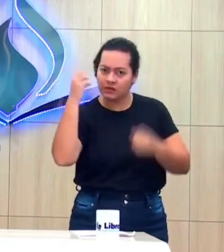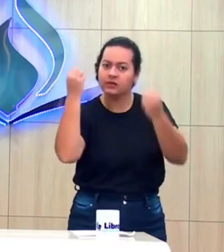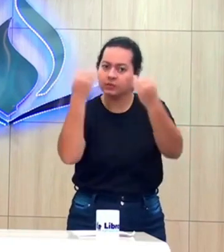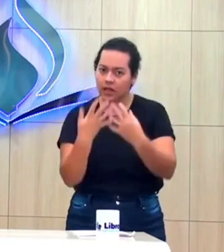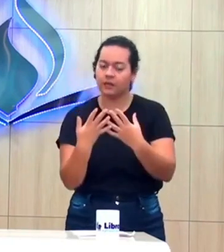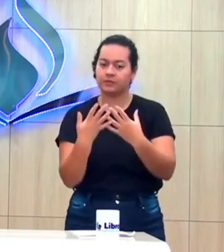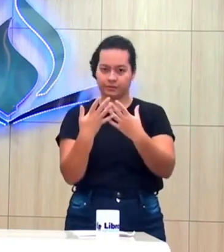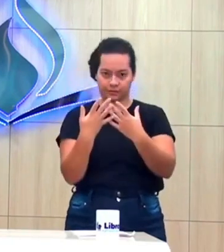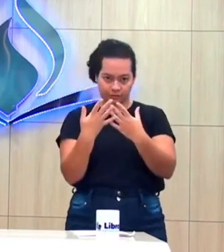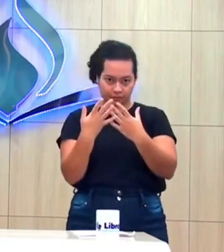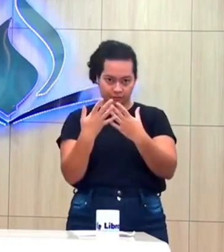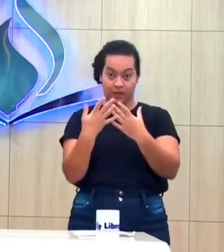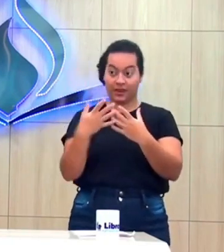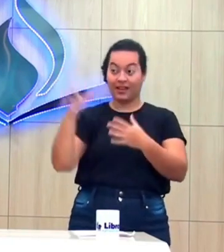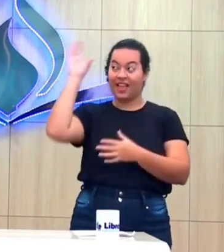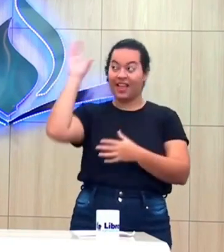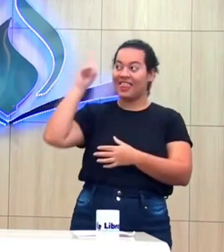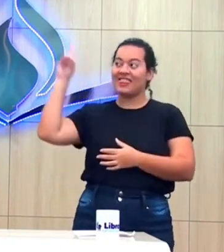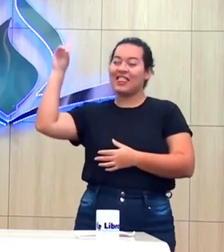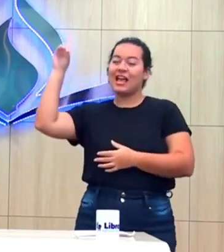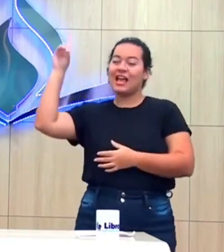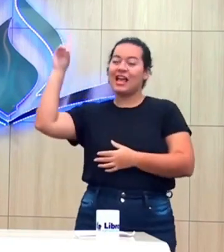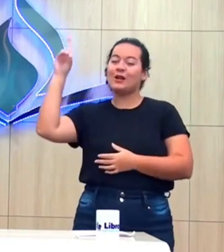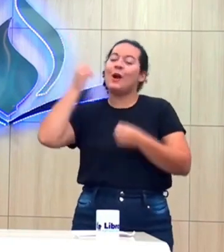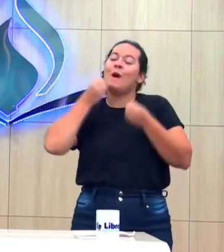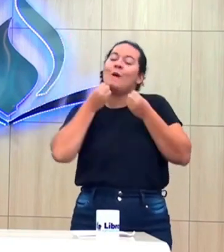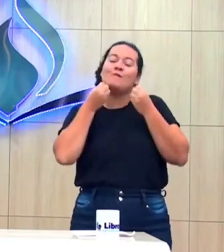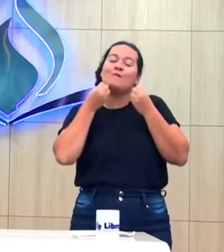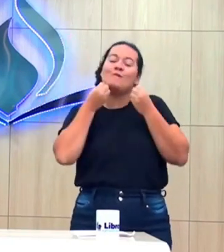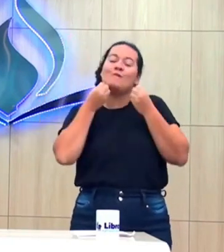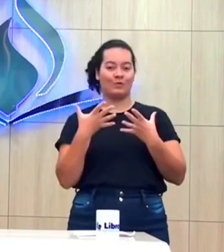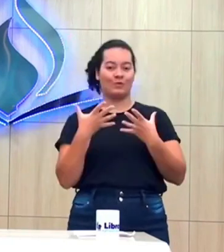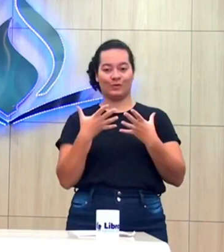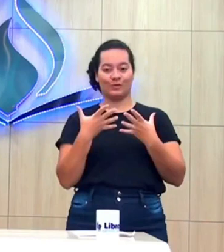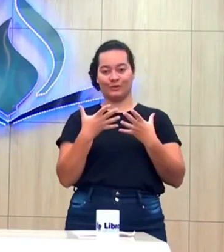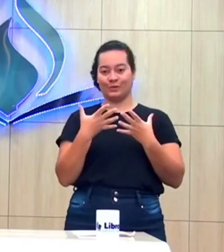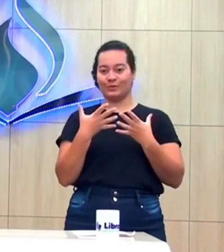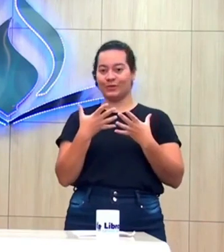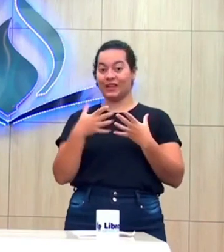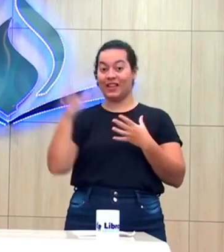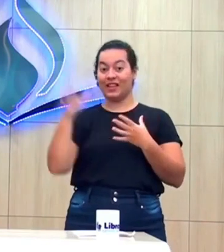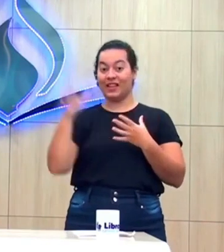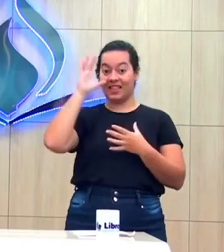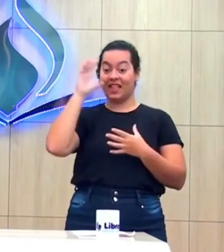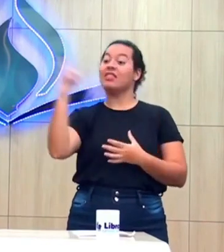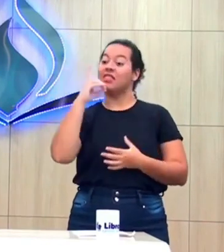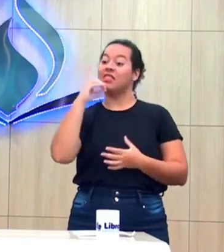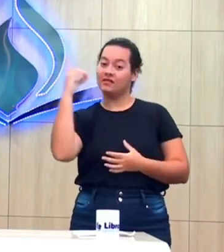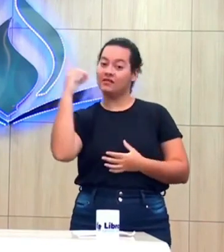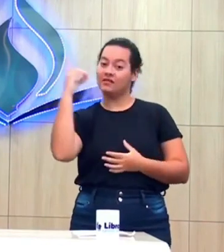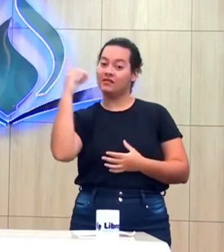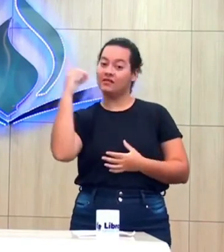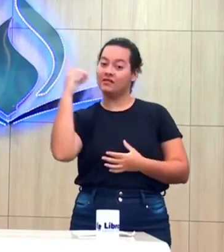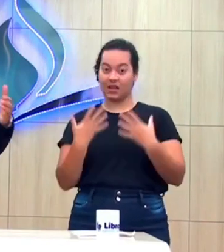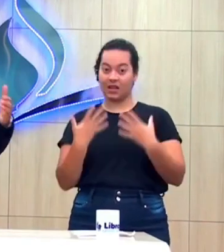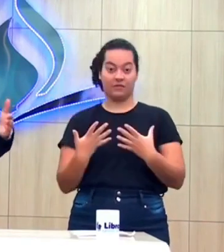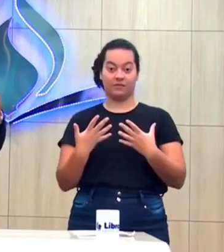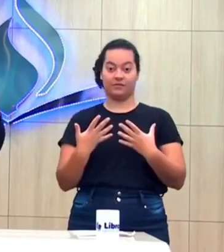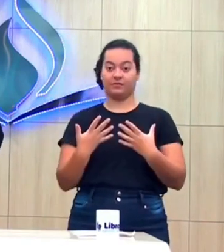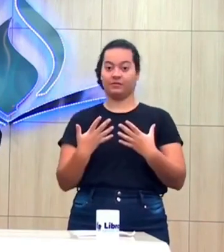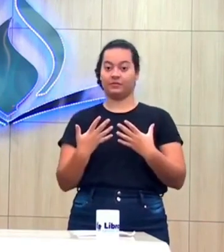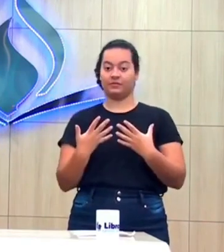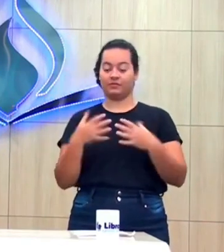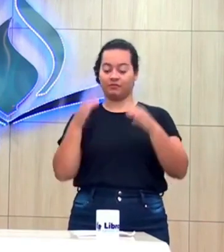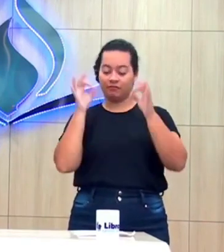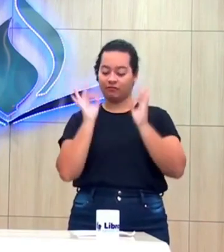isso, que o Senhor é o bom pastor que cuida das suas ovelhas. Davi tinha propriedade, porque em meio